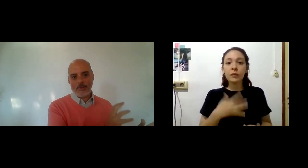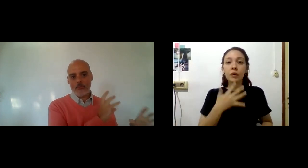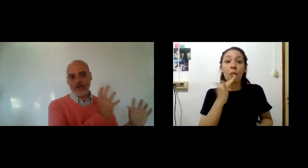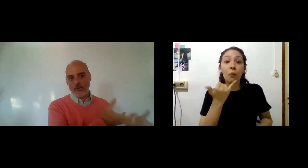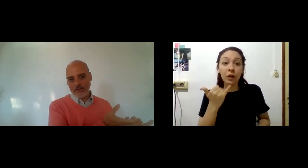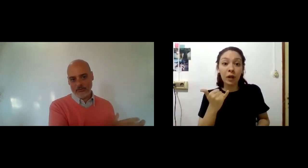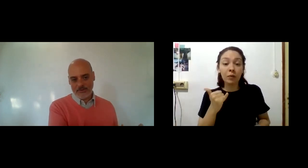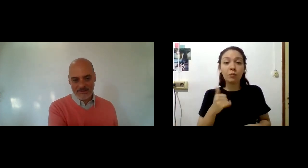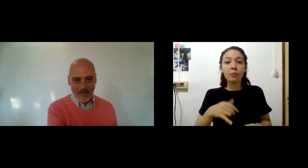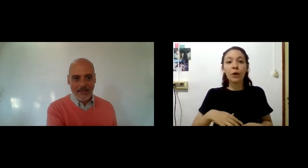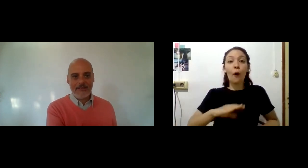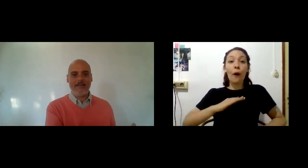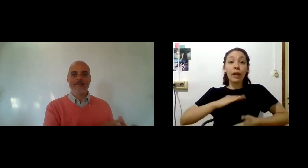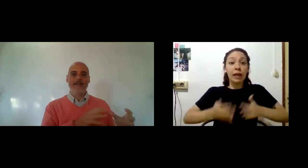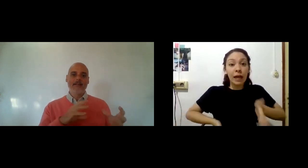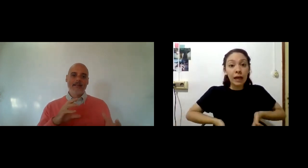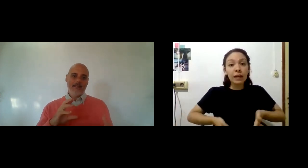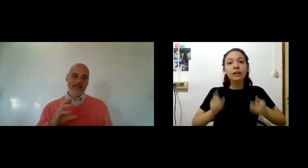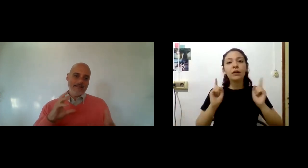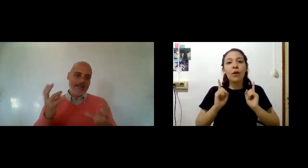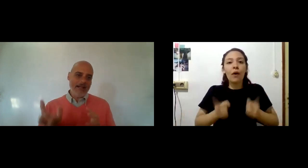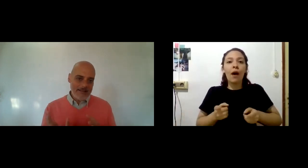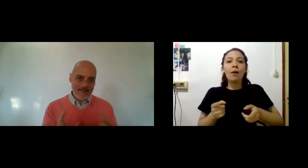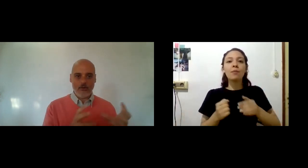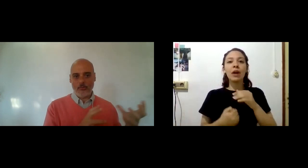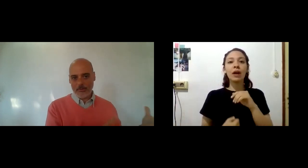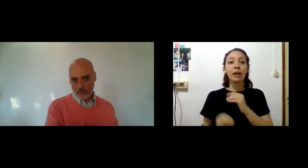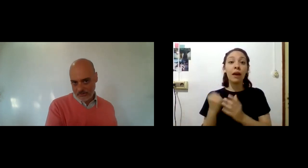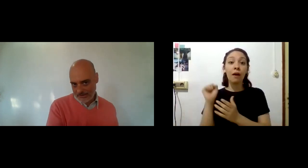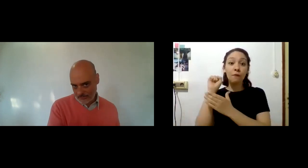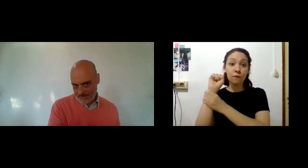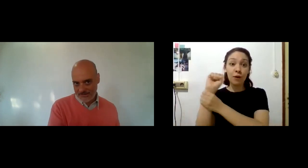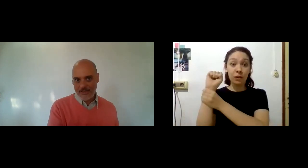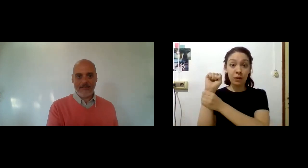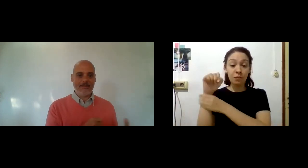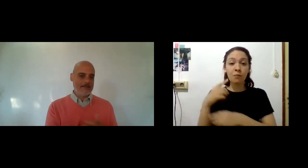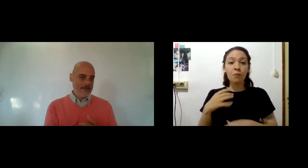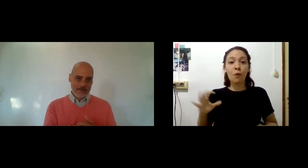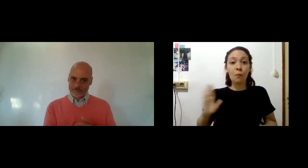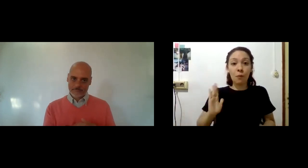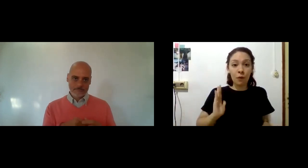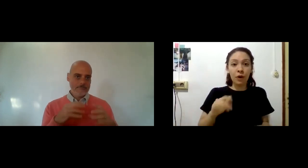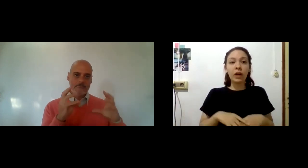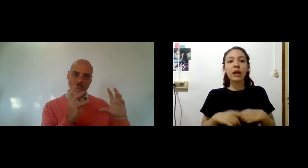como repercute hoy en las universidades, etnia, raza, como repercute hoy en las universidades,